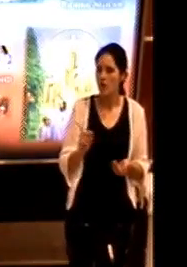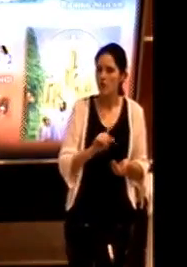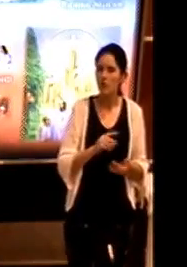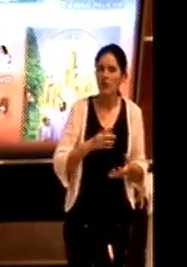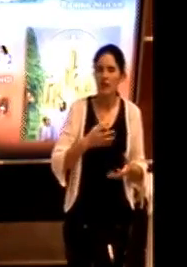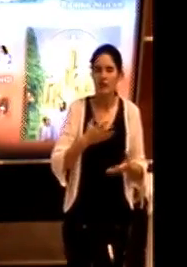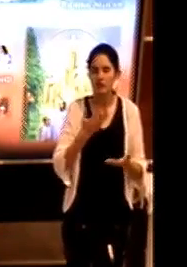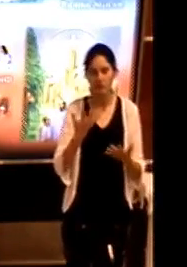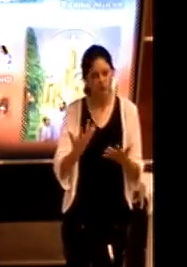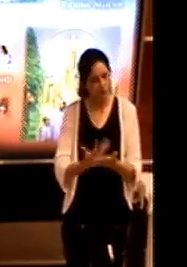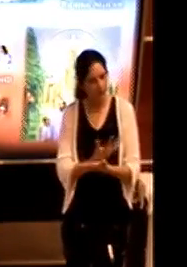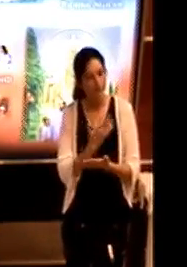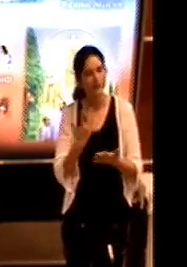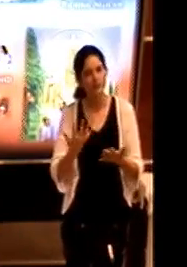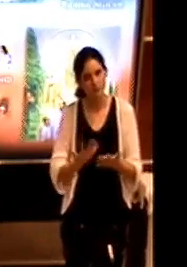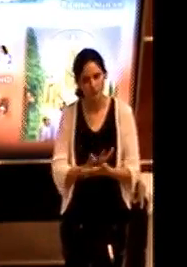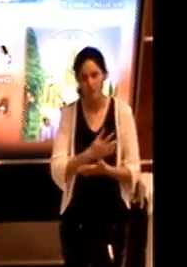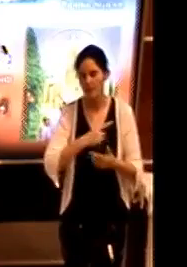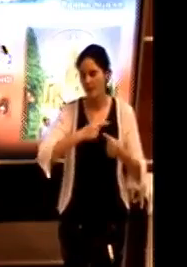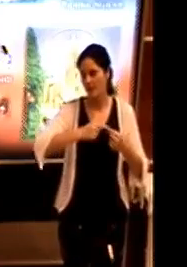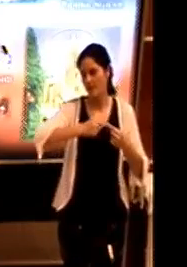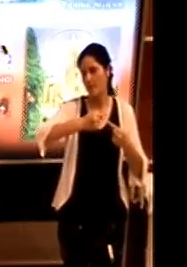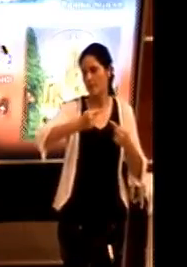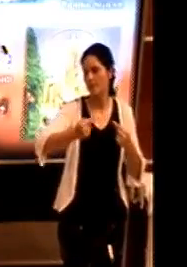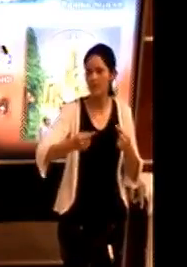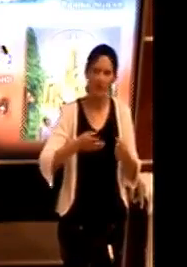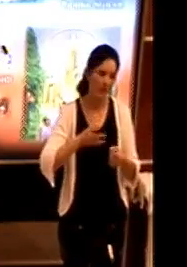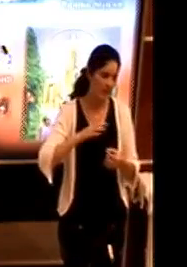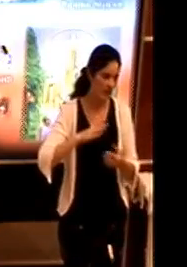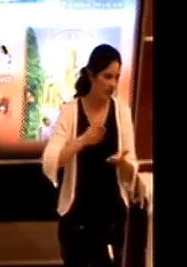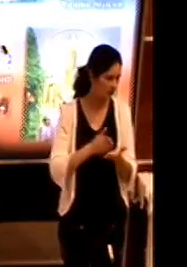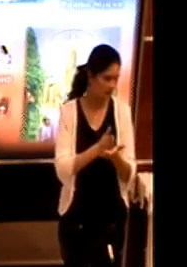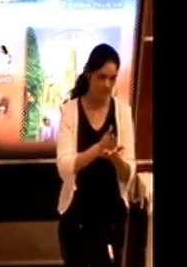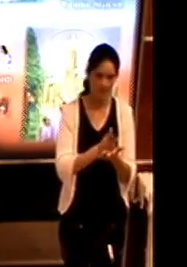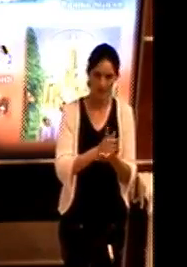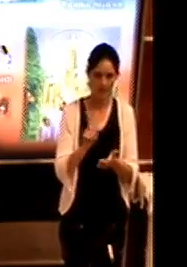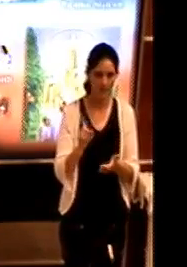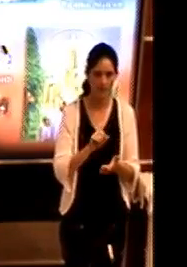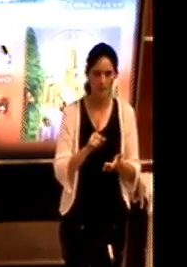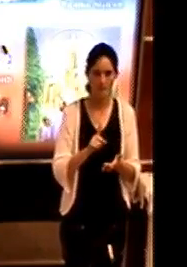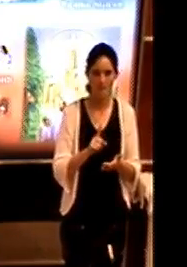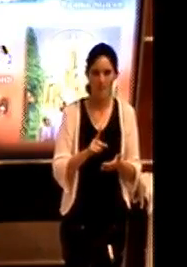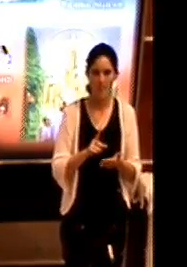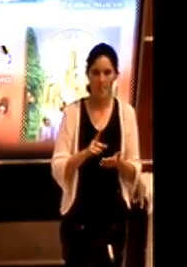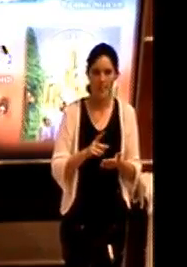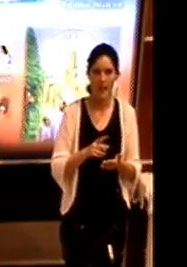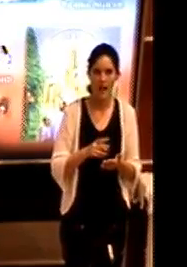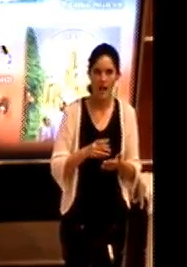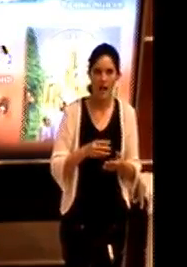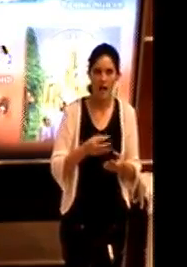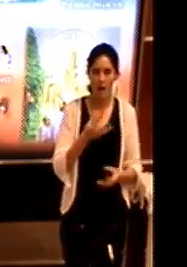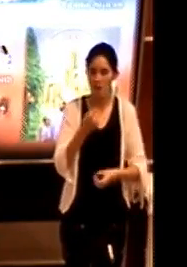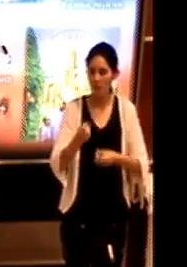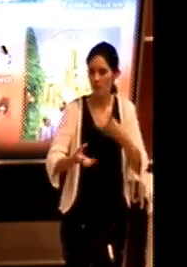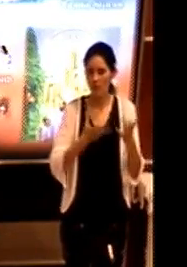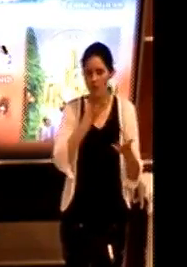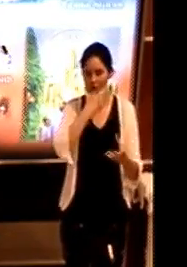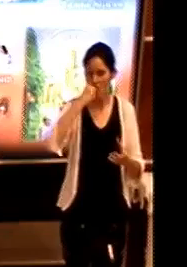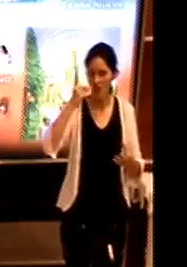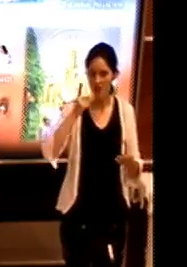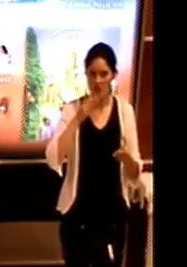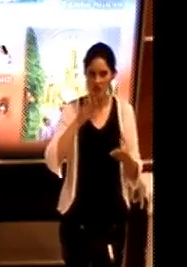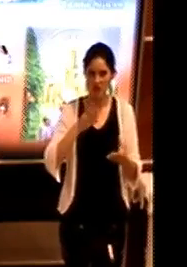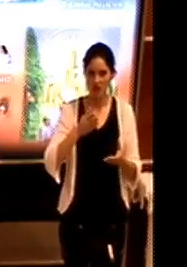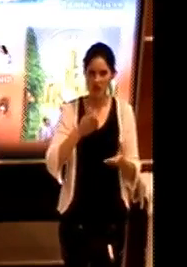una eternidad, sino que las consecuencias del fuego de Dios son como son eternas. Eso es lo que está diciendo, no